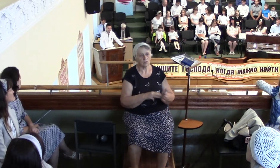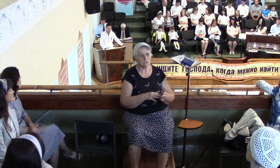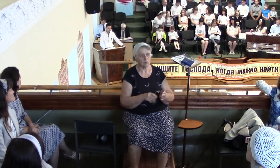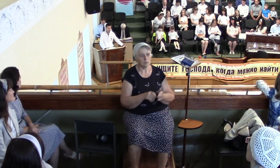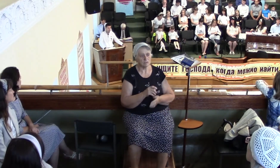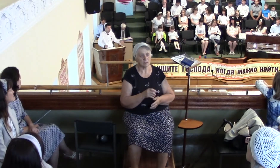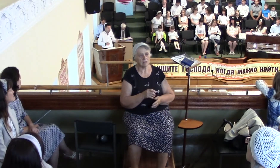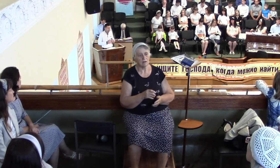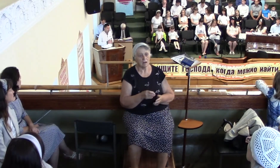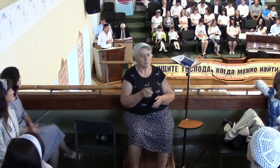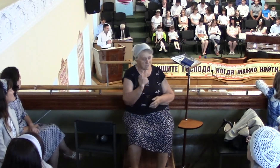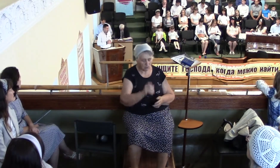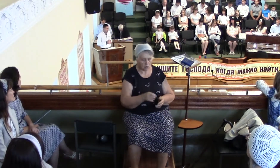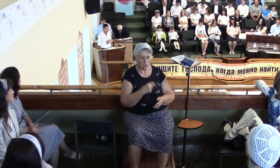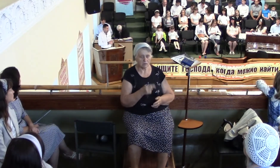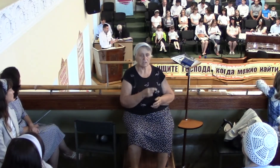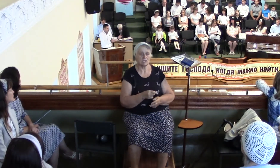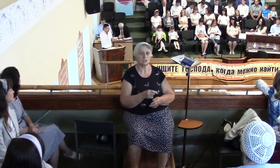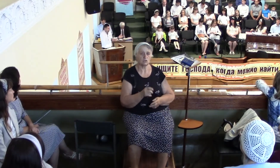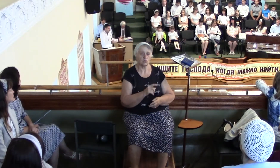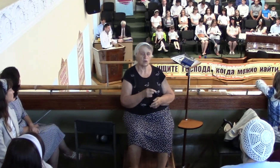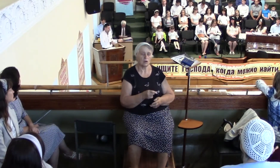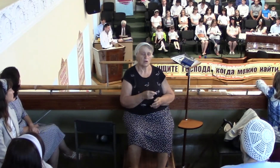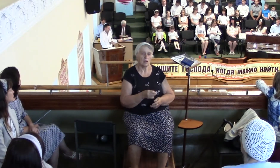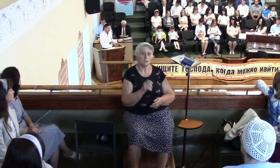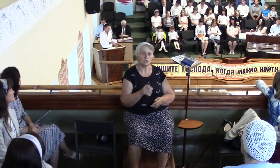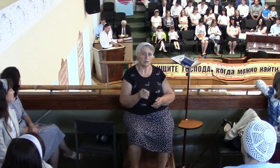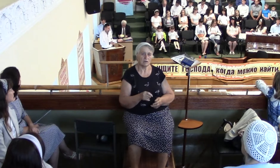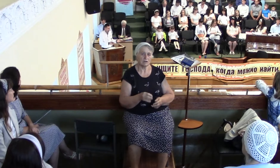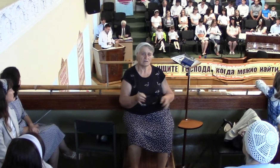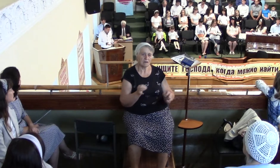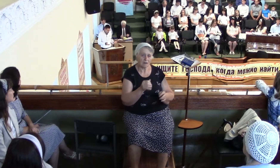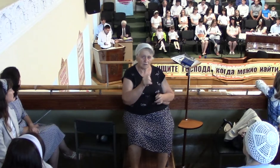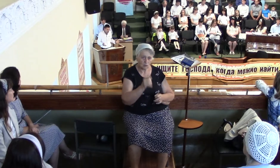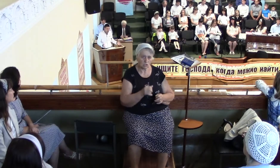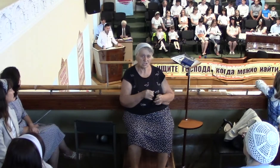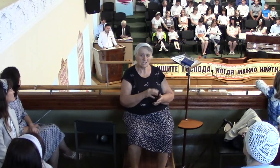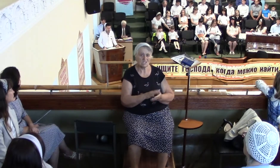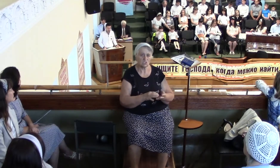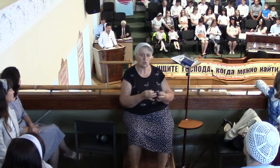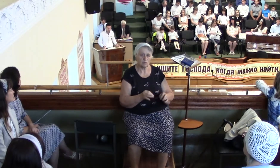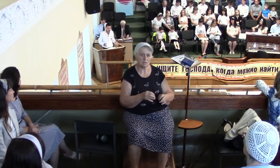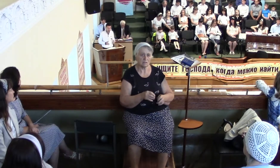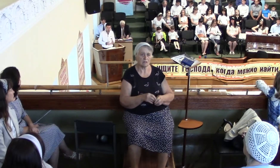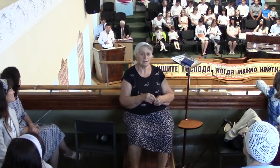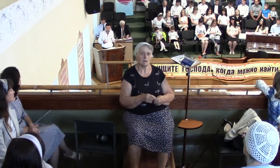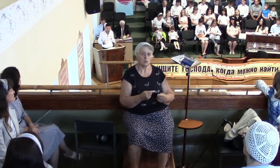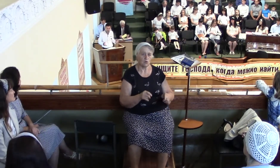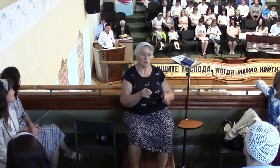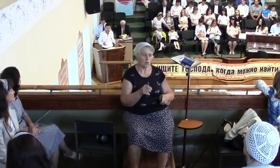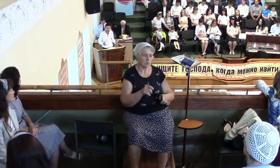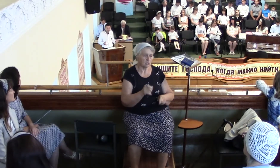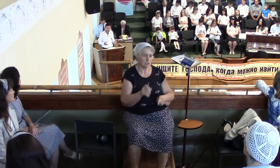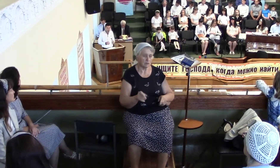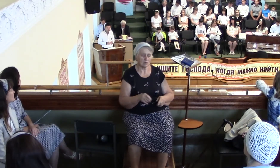8-9 стихи, говорится о том, что человек не может искупить другого человека. То есть это невозможно. Человек не может искупить